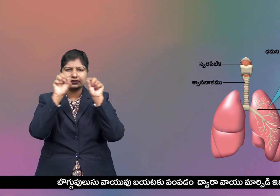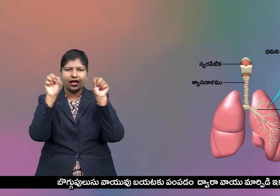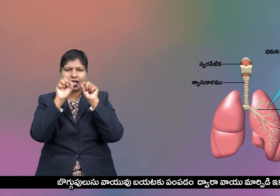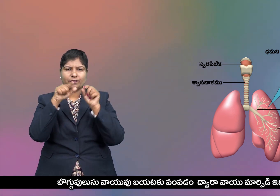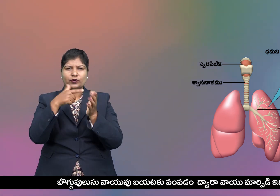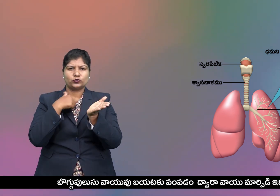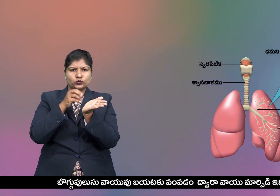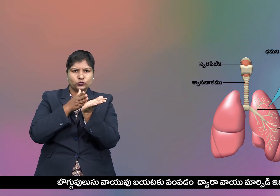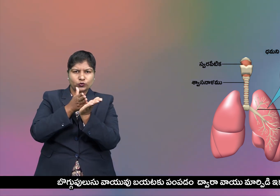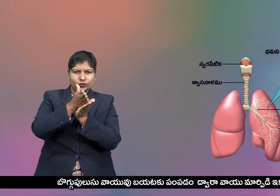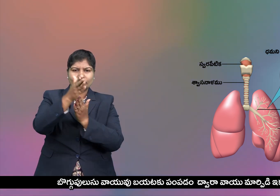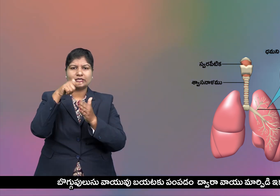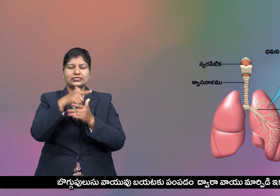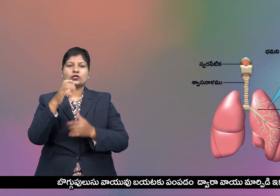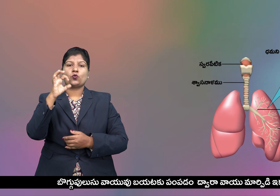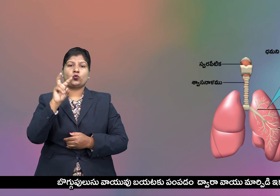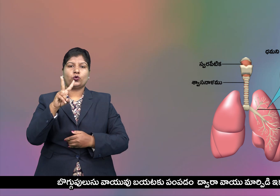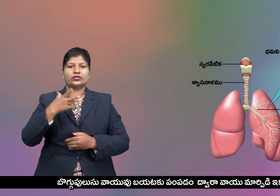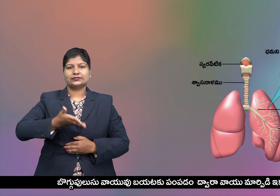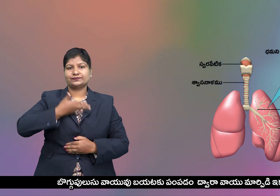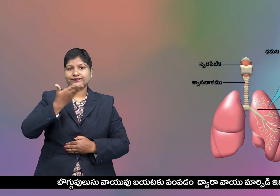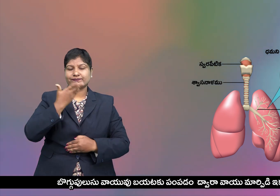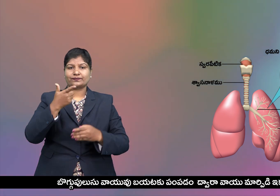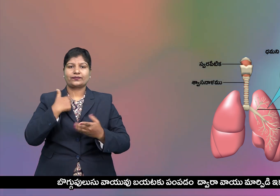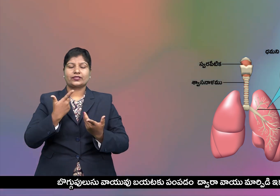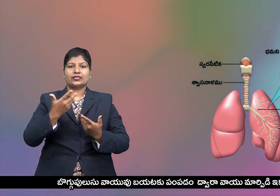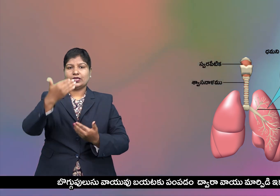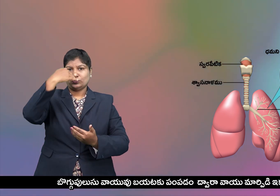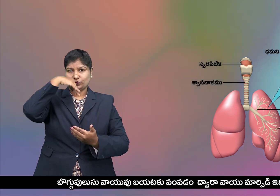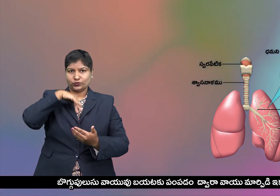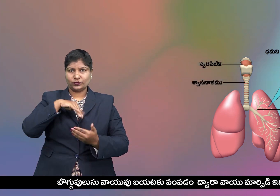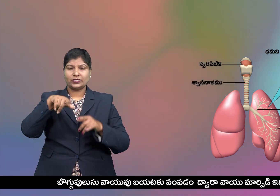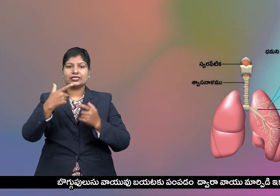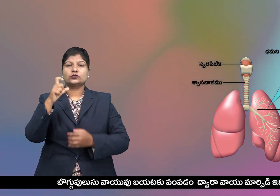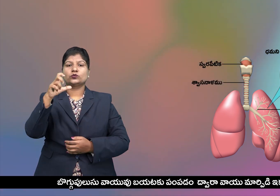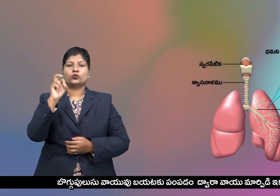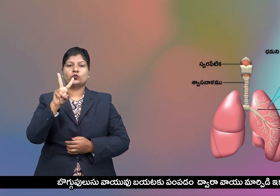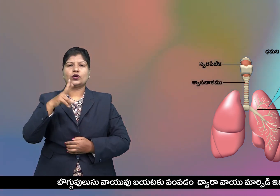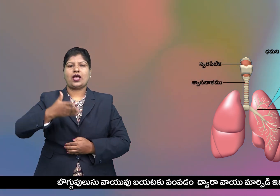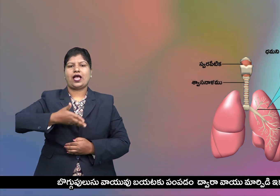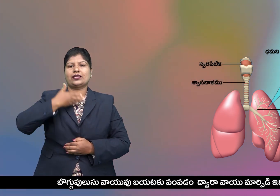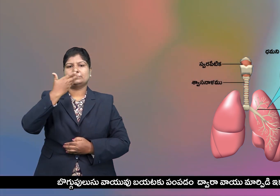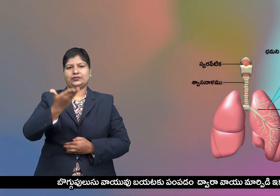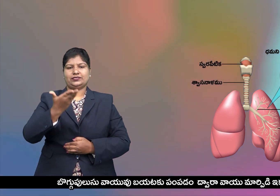వాయువు బయటకు పంపడం ద్వారా వాయు మార్పిడి ఇక్కడ జరుగుతుంది.